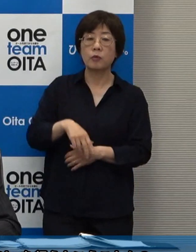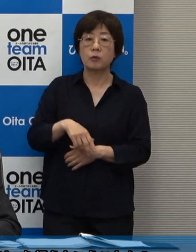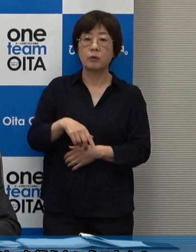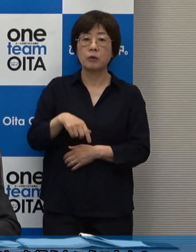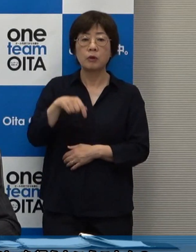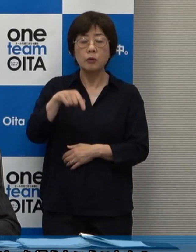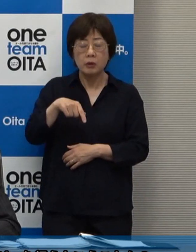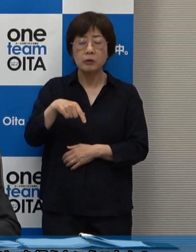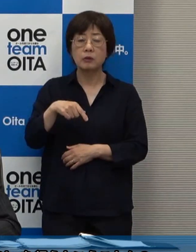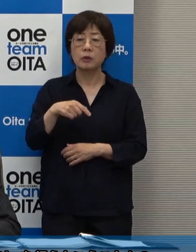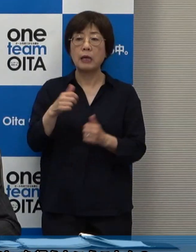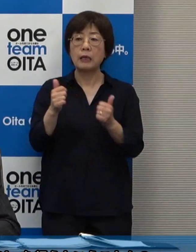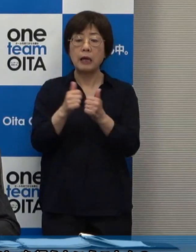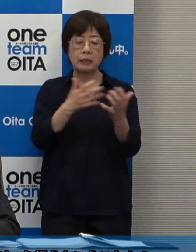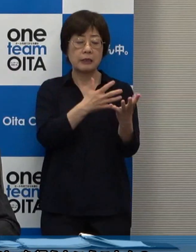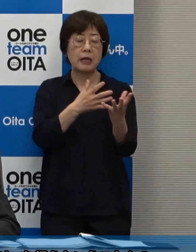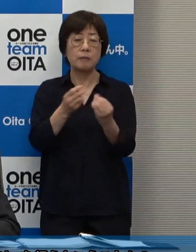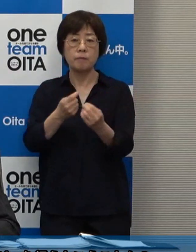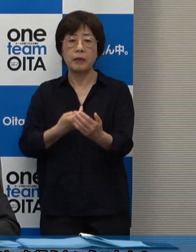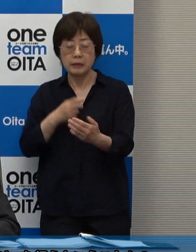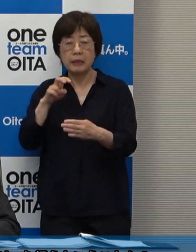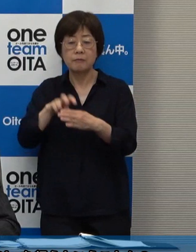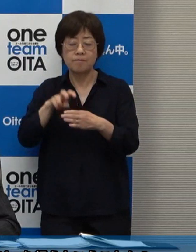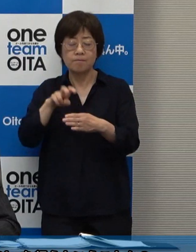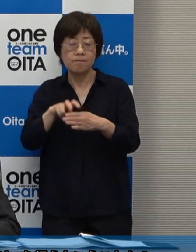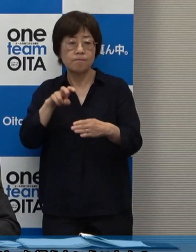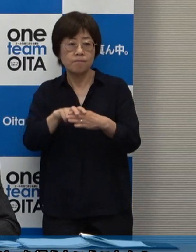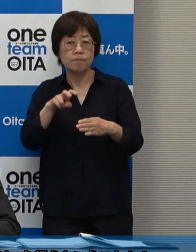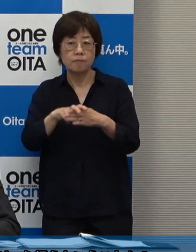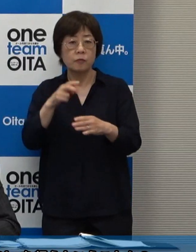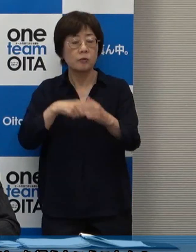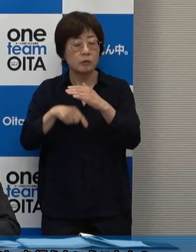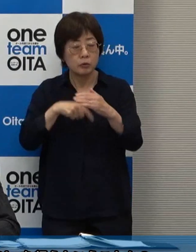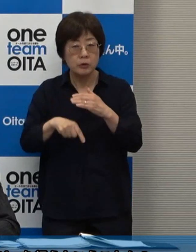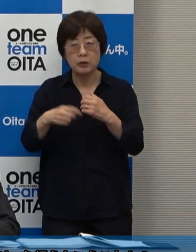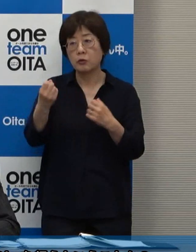こんなに何回も出なきゃいけないんだっていう方もいらっしゃるし、そこは